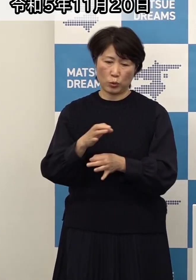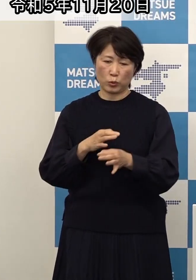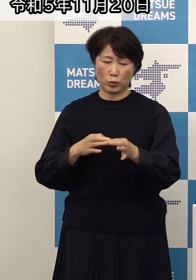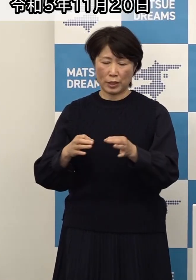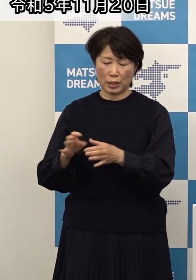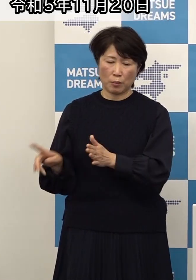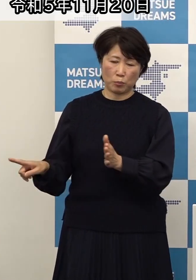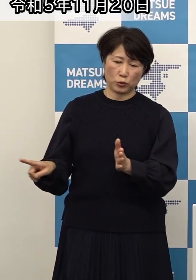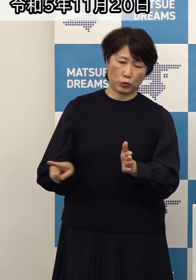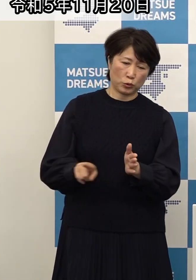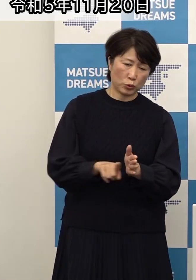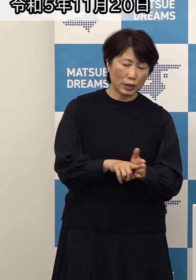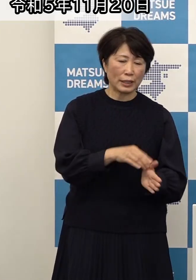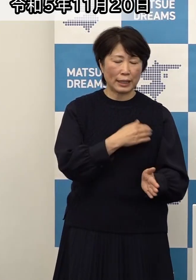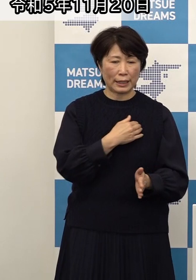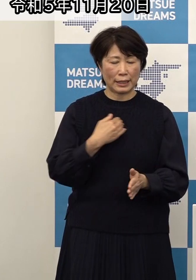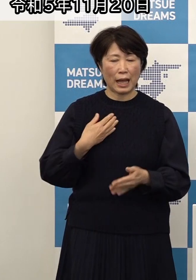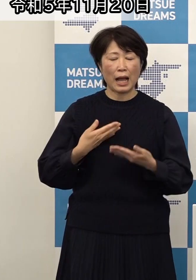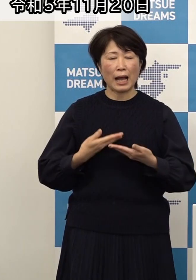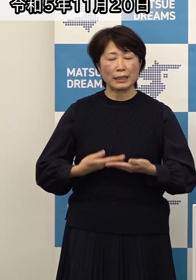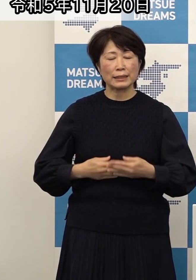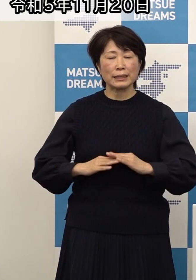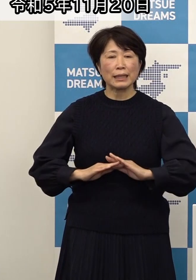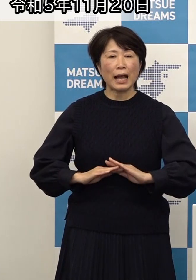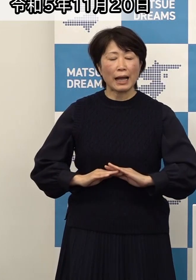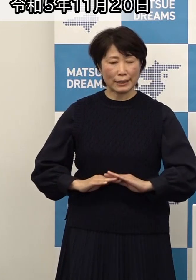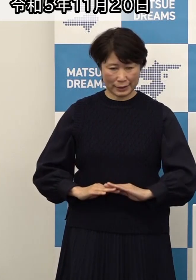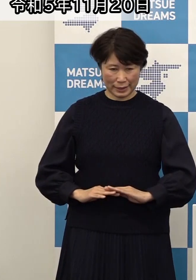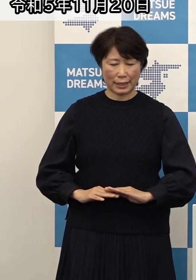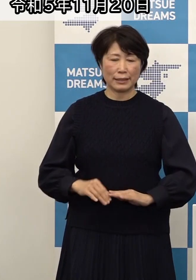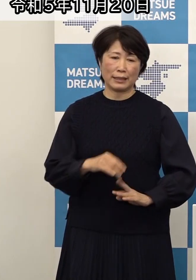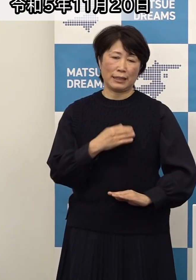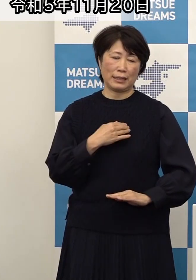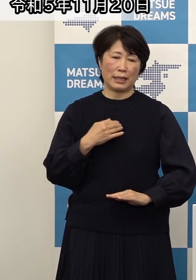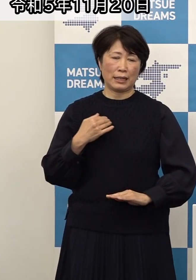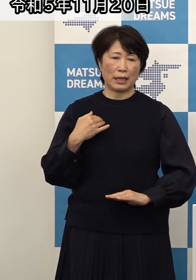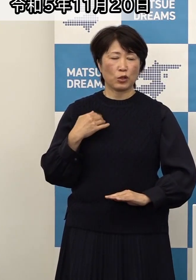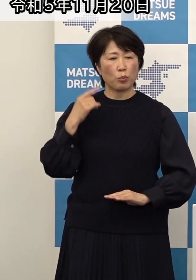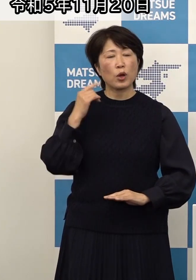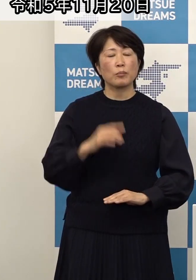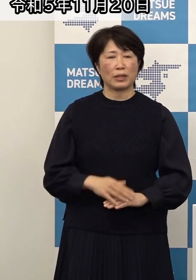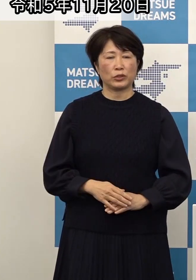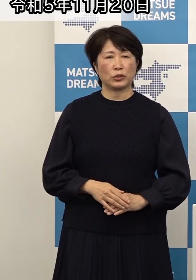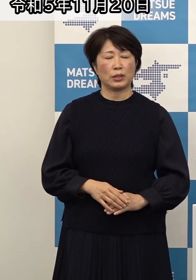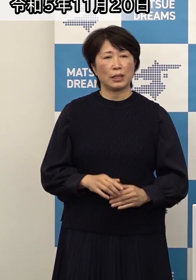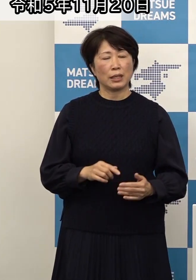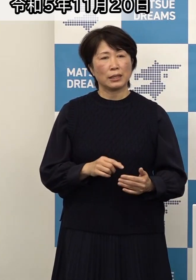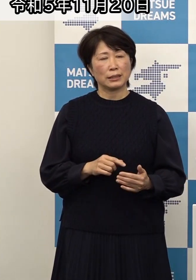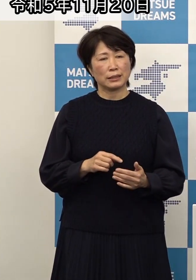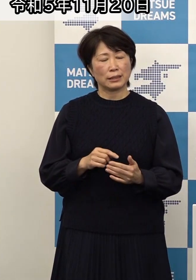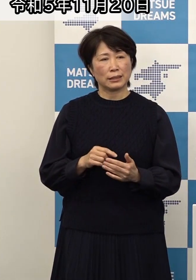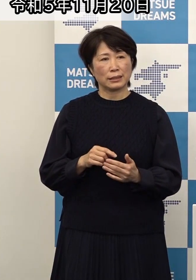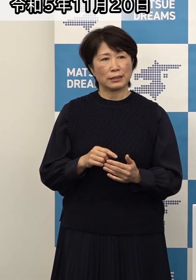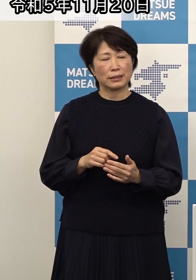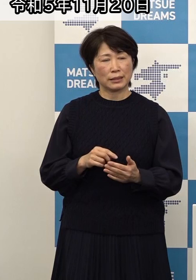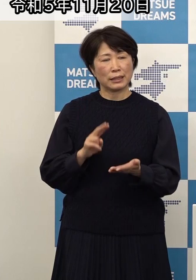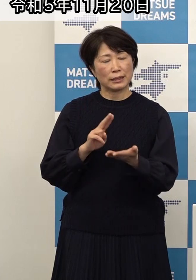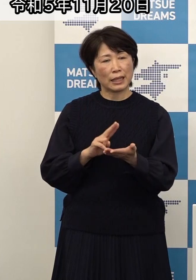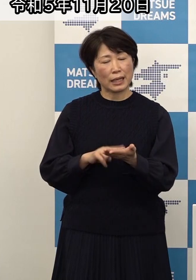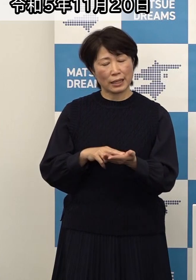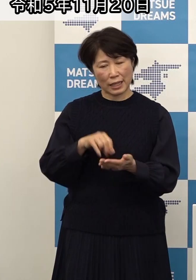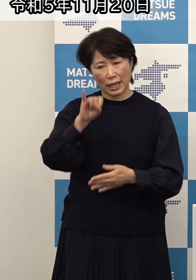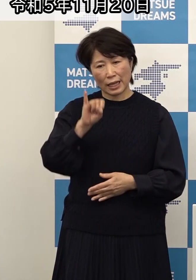安心安全な形で営まれてきたという実績について選定委員会について、対してですね、話したいというふうに思っています